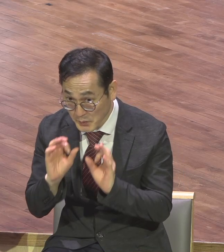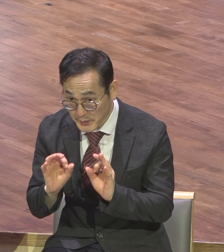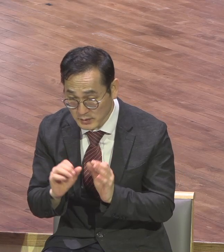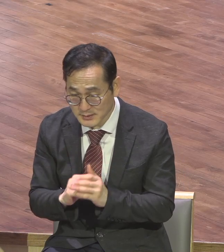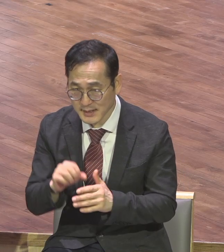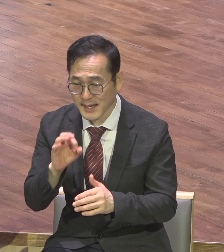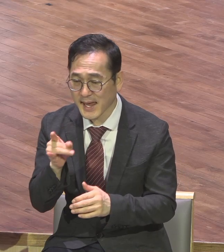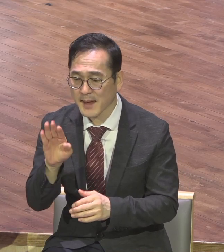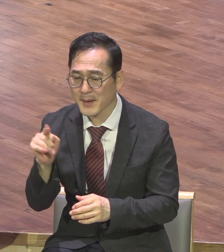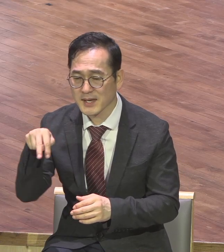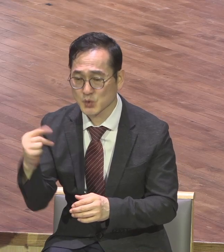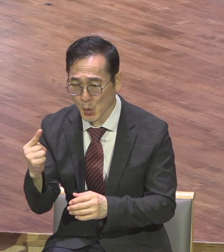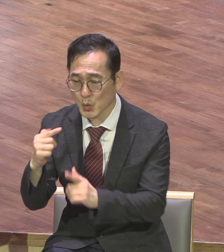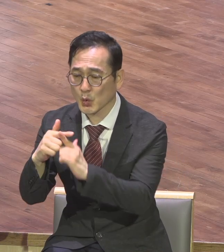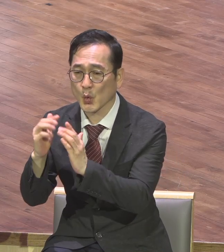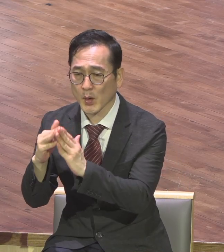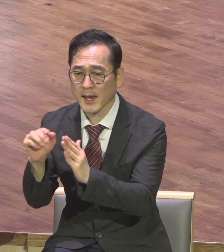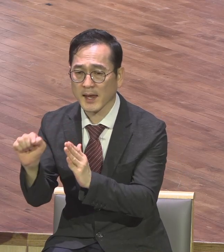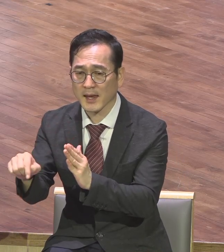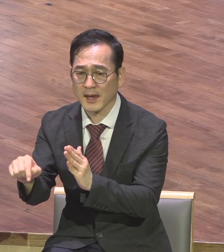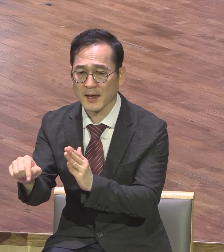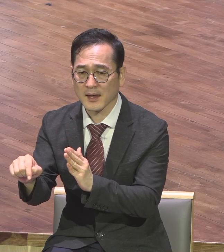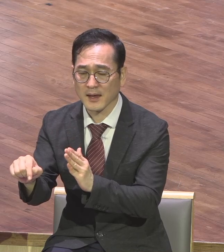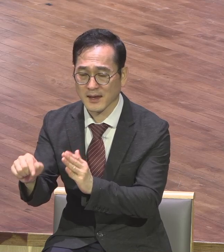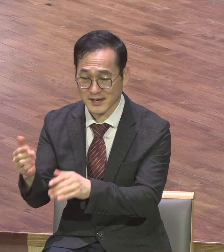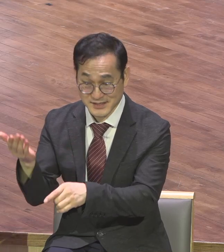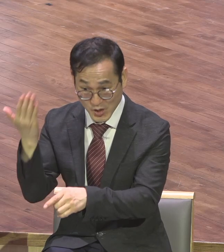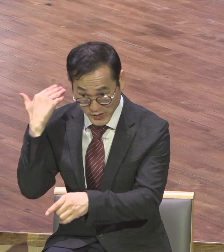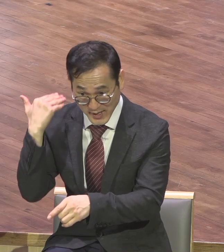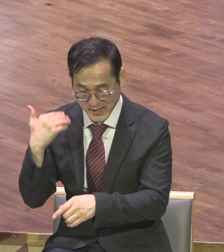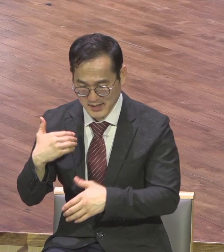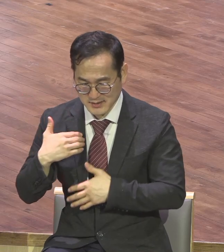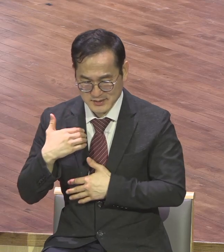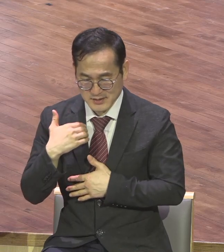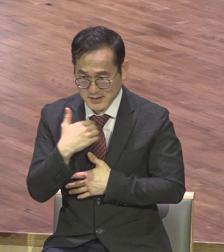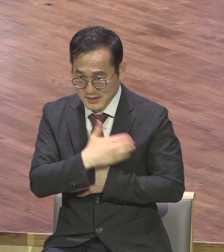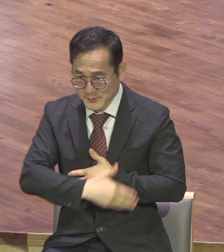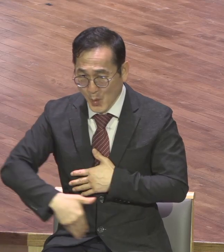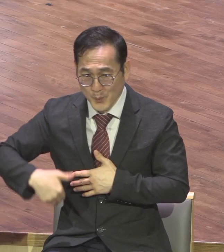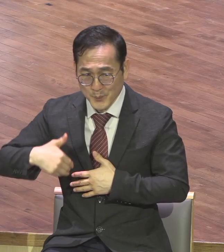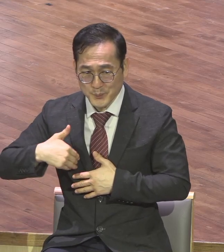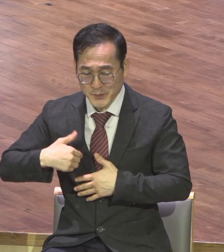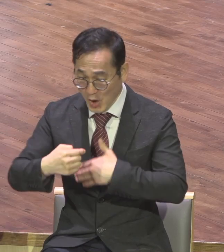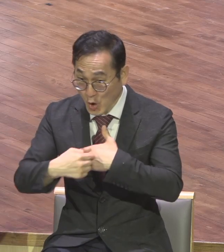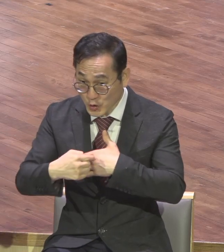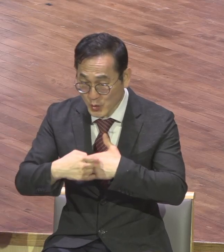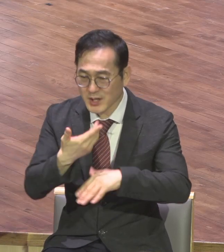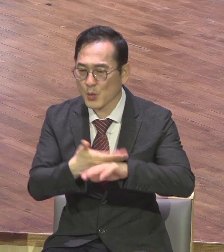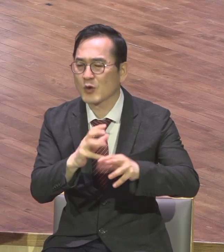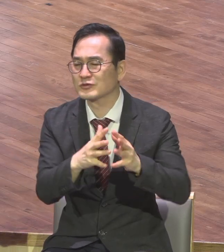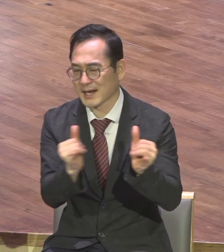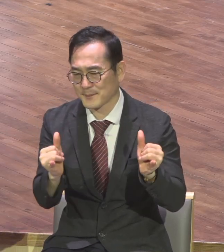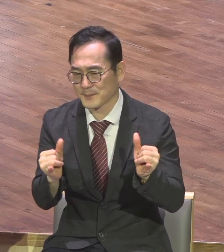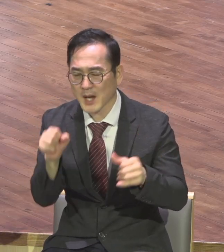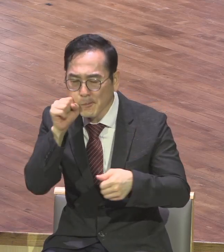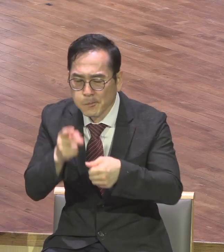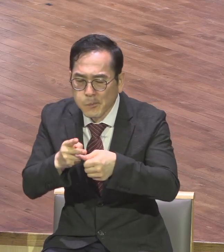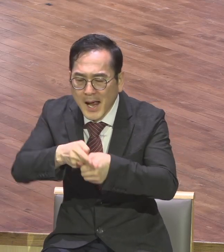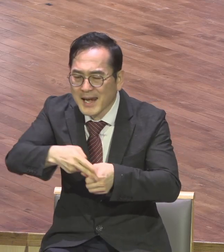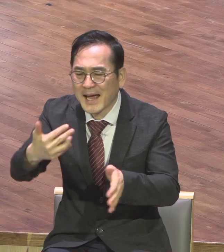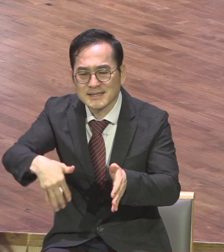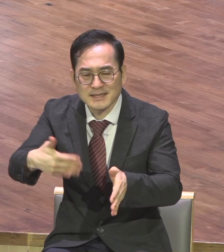에베소 교회 성도들이 과거에는 육체로는 이방인이었고 할례를 받지